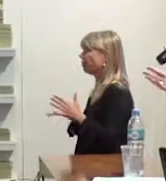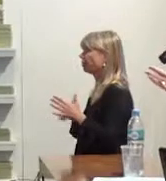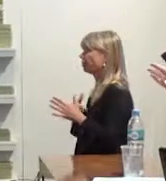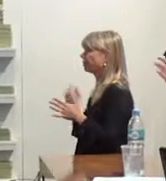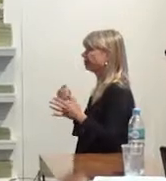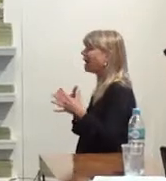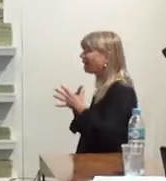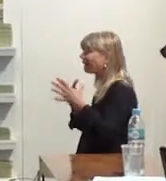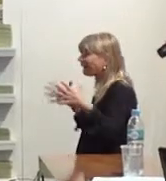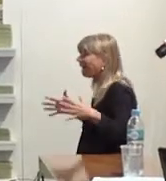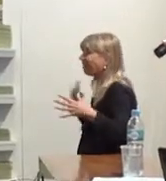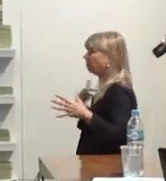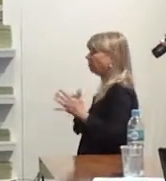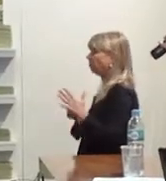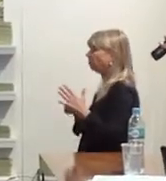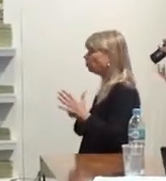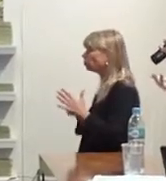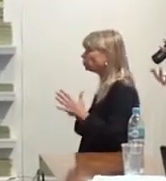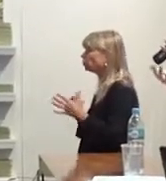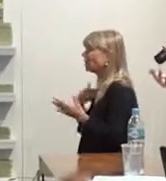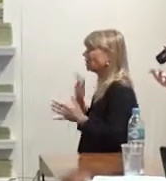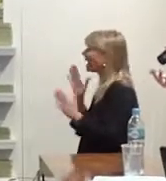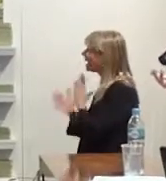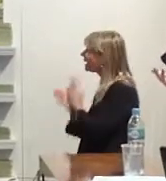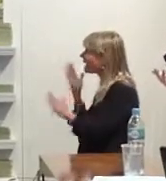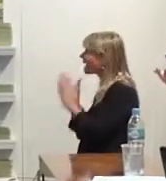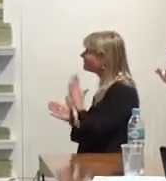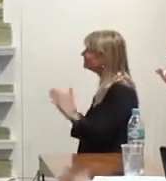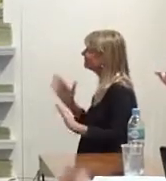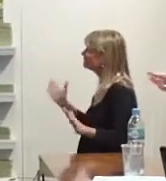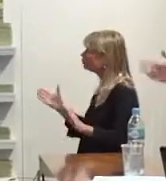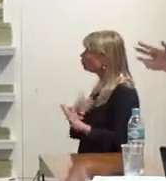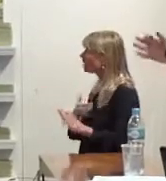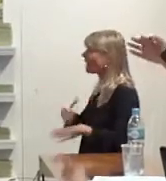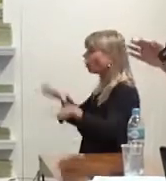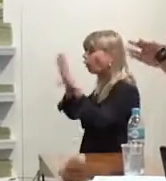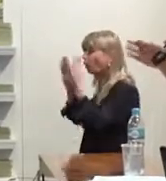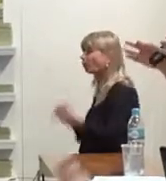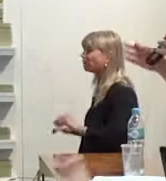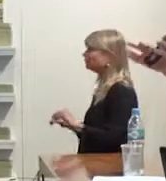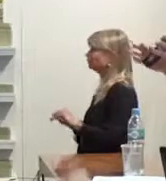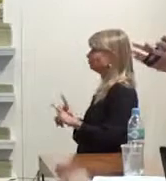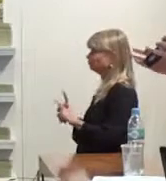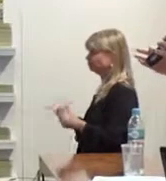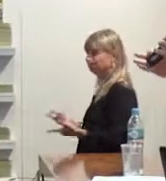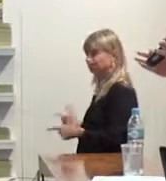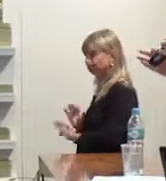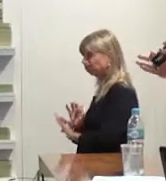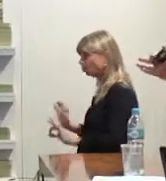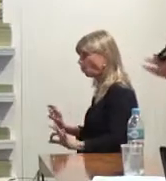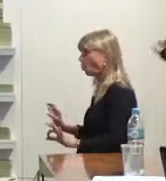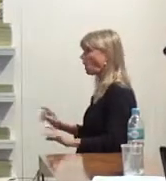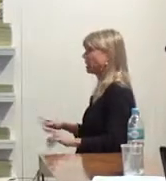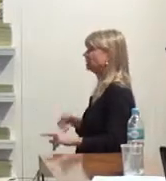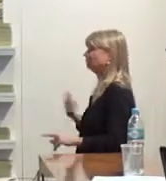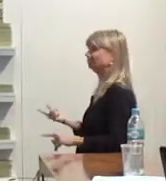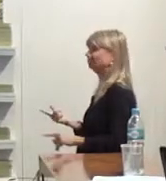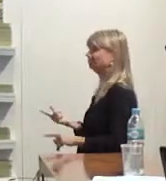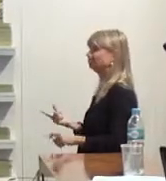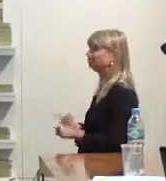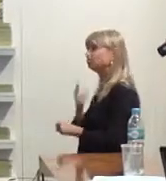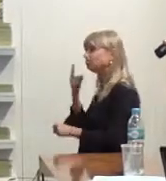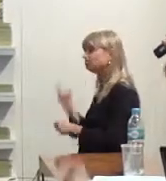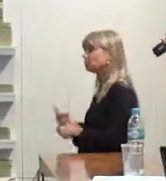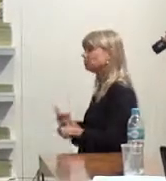de Buenos Aires la total gratuidad del transporte público, como sí lo es en pequeñas ciudades, yo